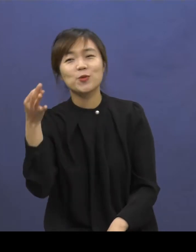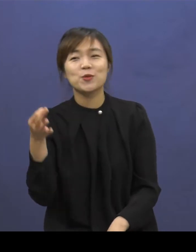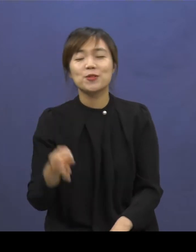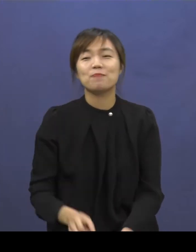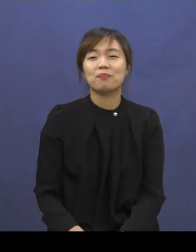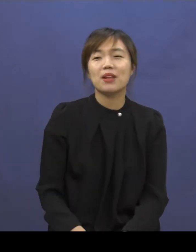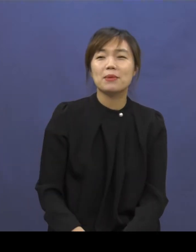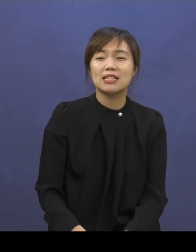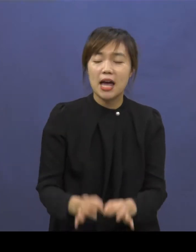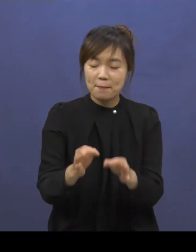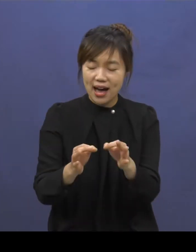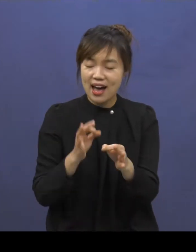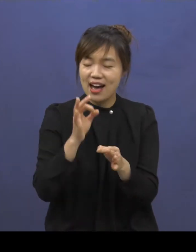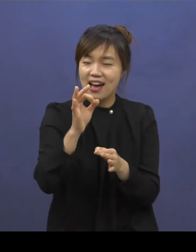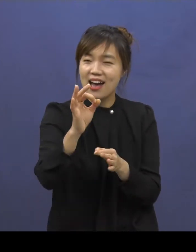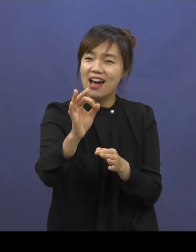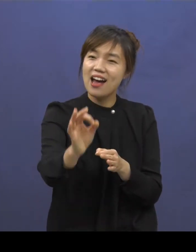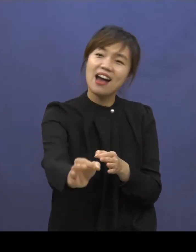만세